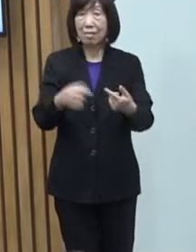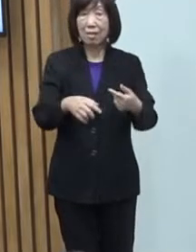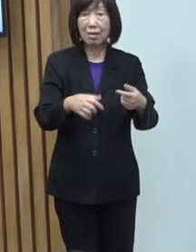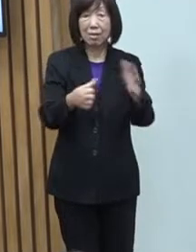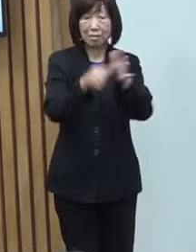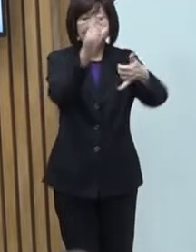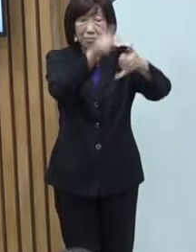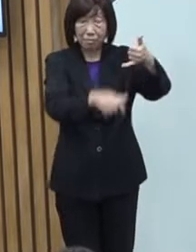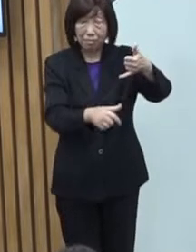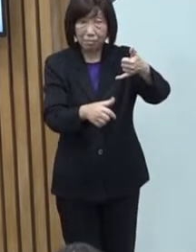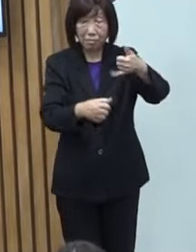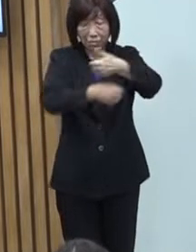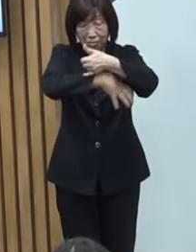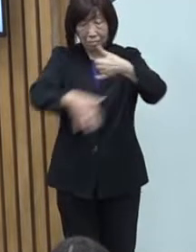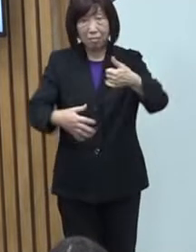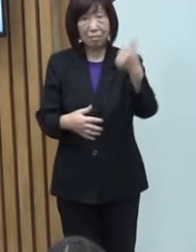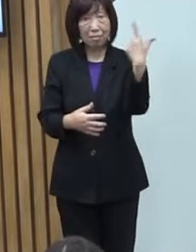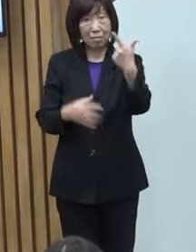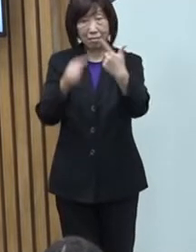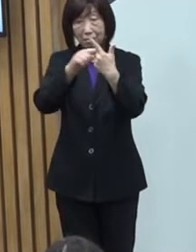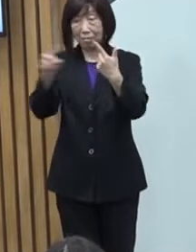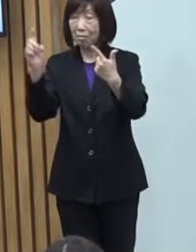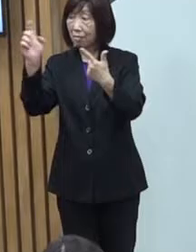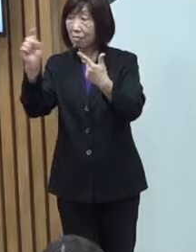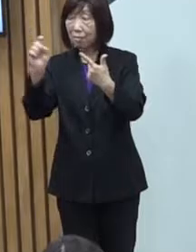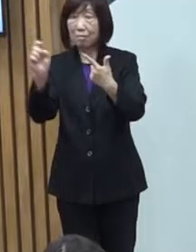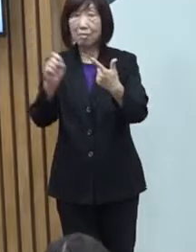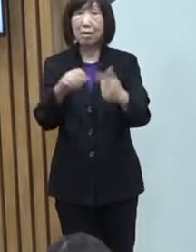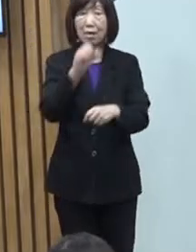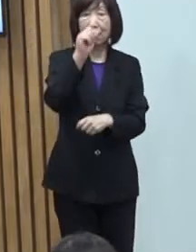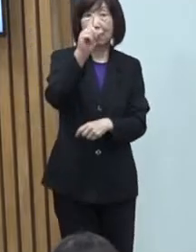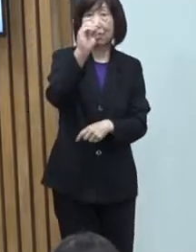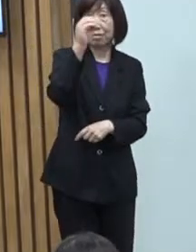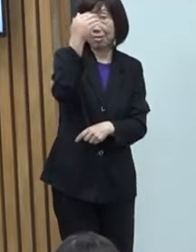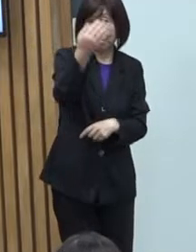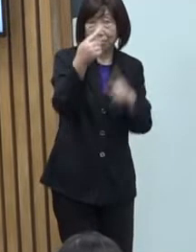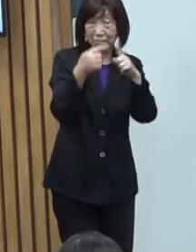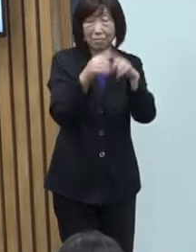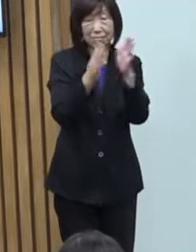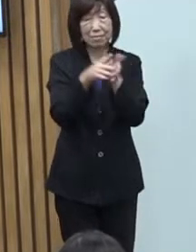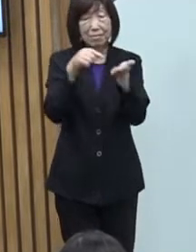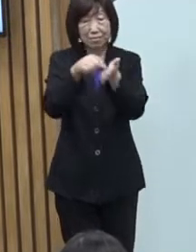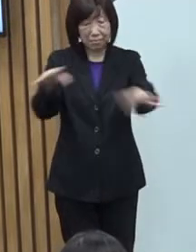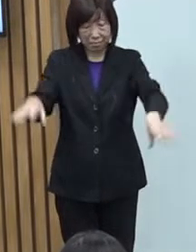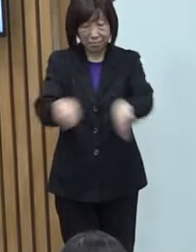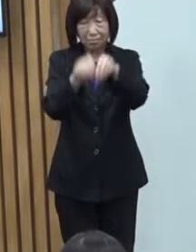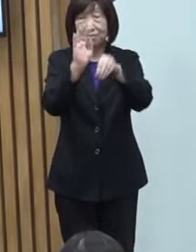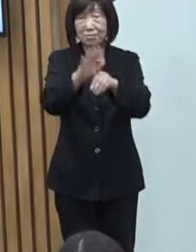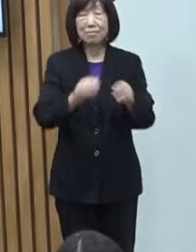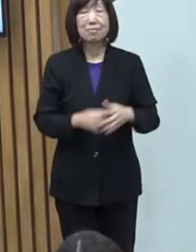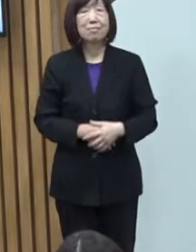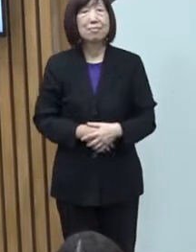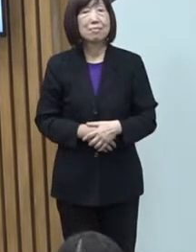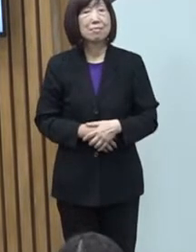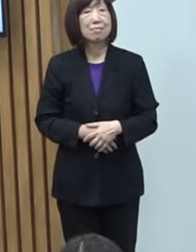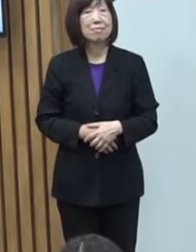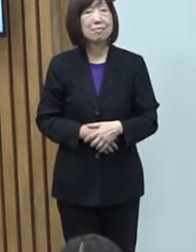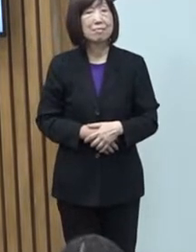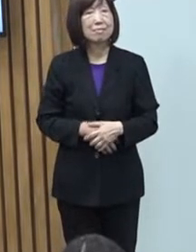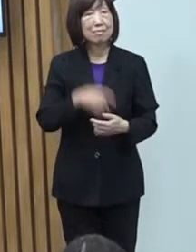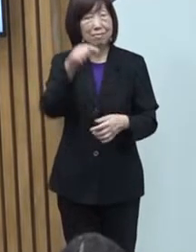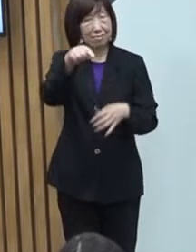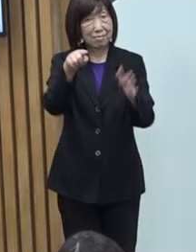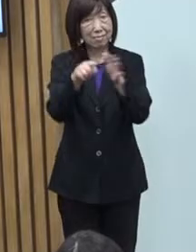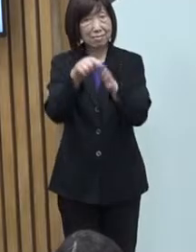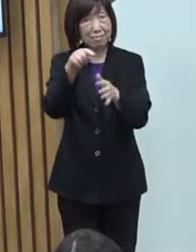有6到10辆车的车主，有109个人呢申请了缴款书的归户，是这个缴款书归